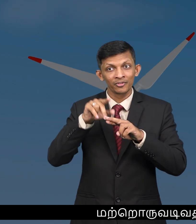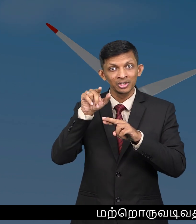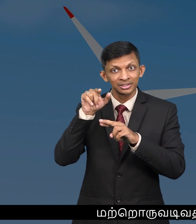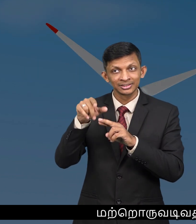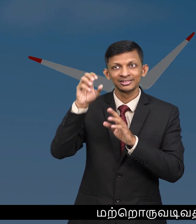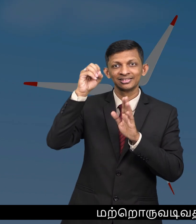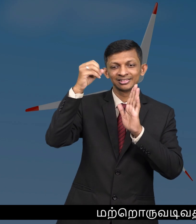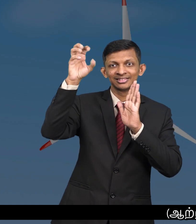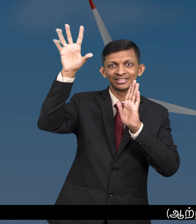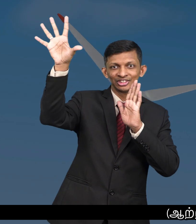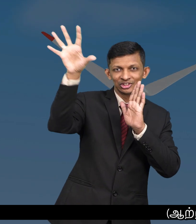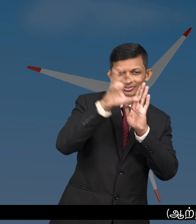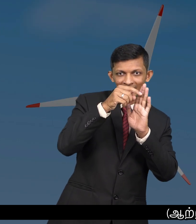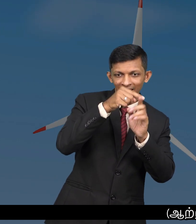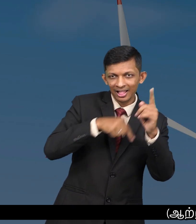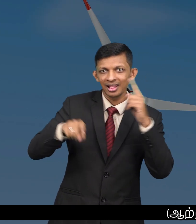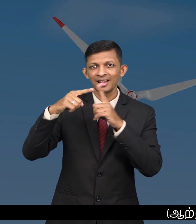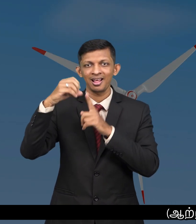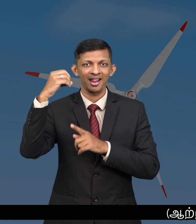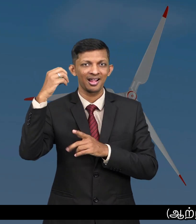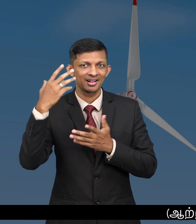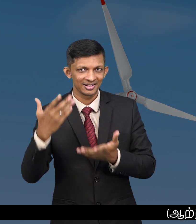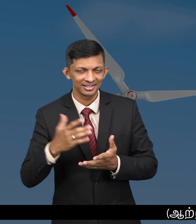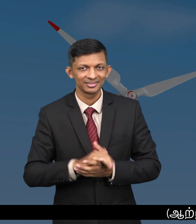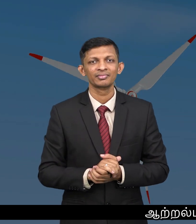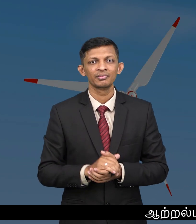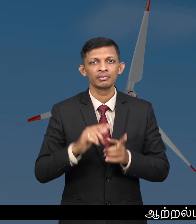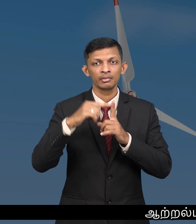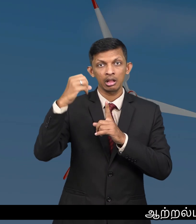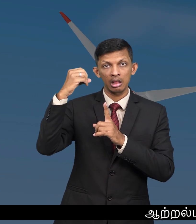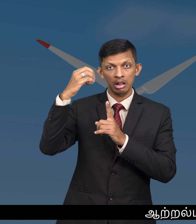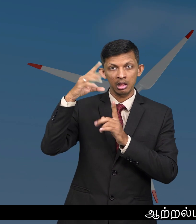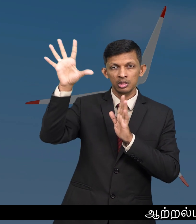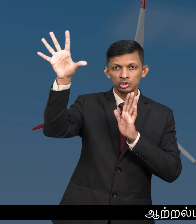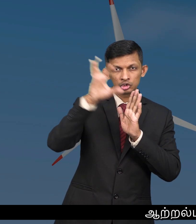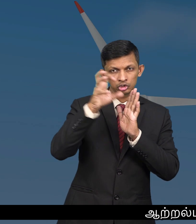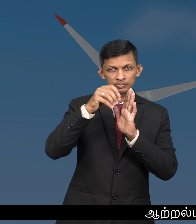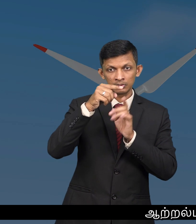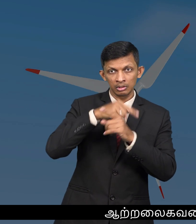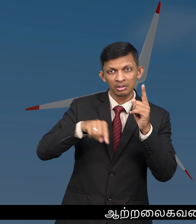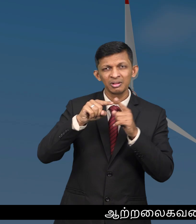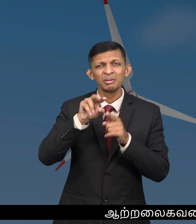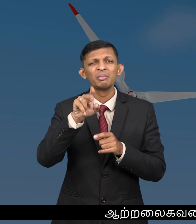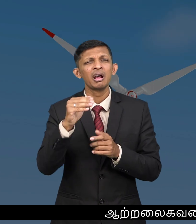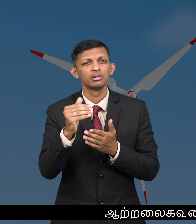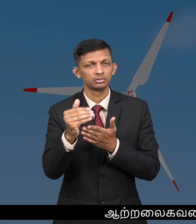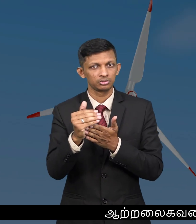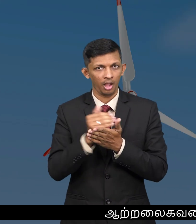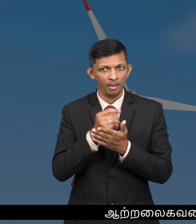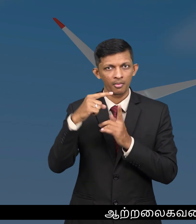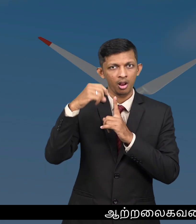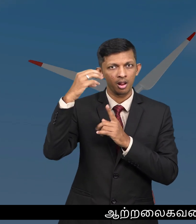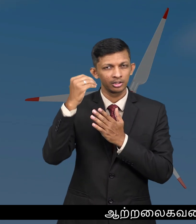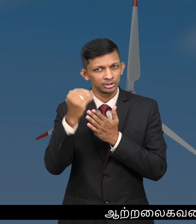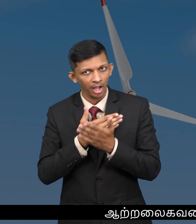மட்டுமே மாறுகிறது. அதாவது ஆற்றல் மாறா விதி. ஆற்றல் பாதுகாப்பு என்பது ஆற்றலை